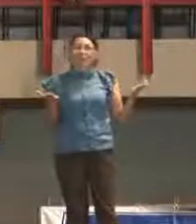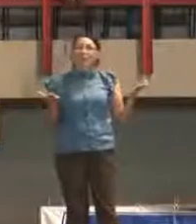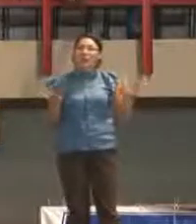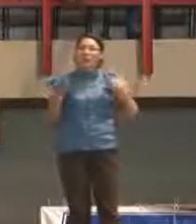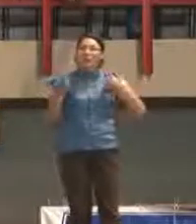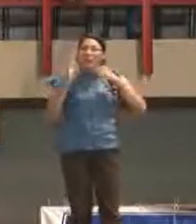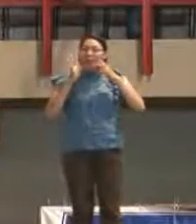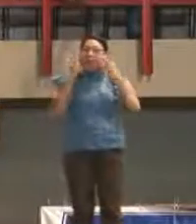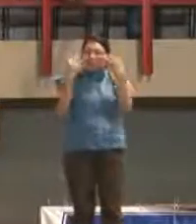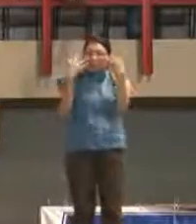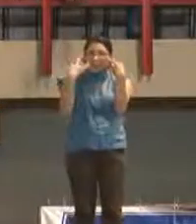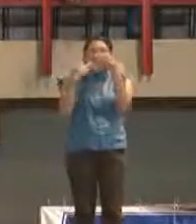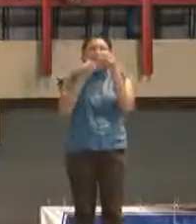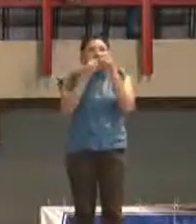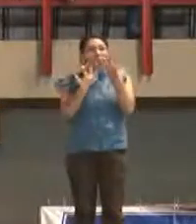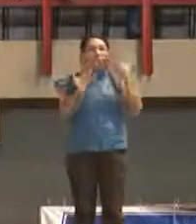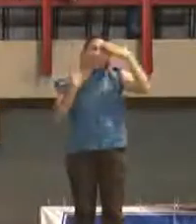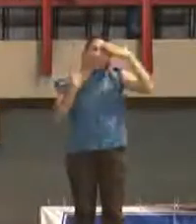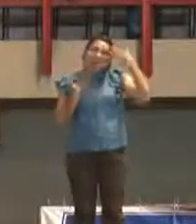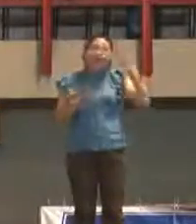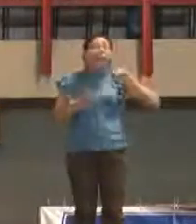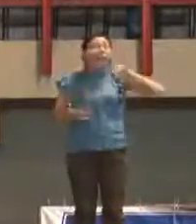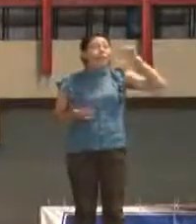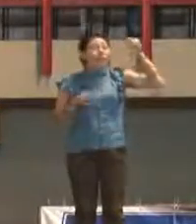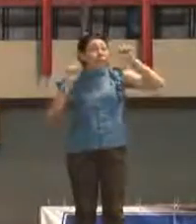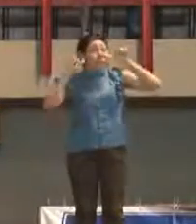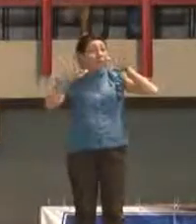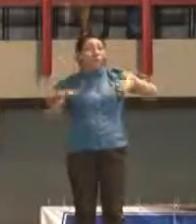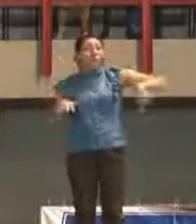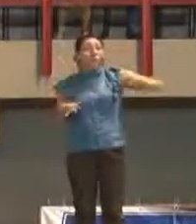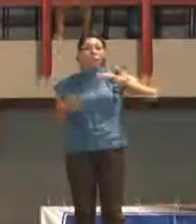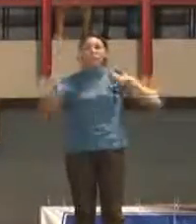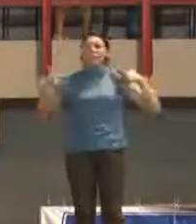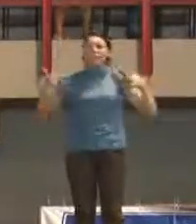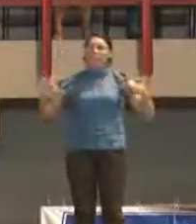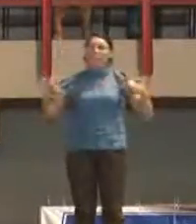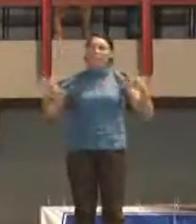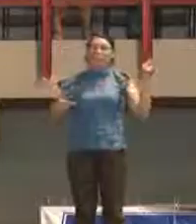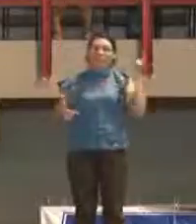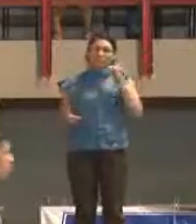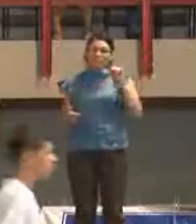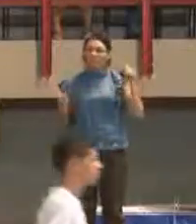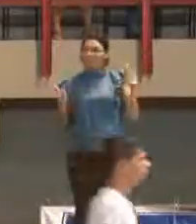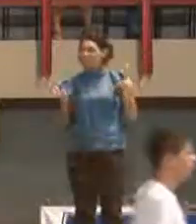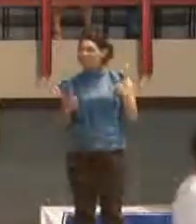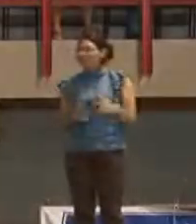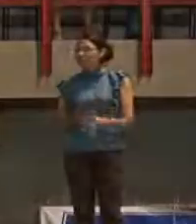escutado. Que Deus abençoe a todos e sucesso para todos vocês, tá?